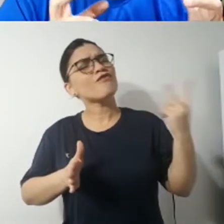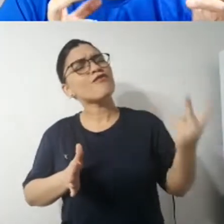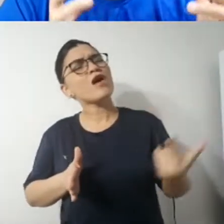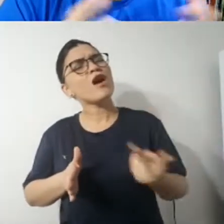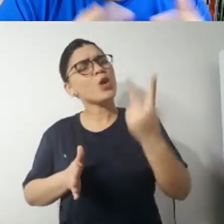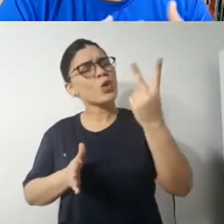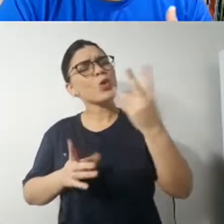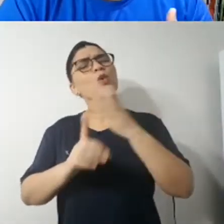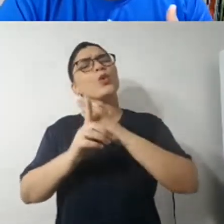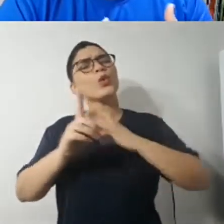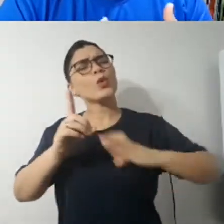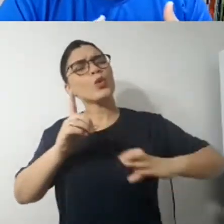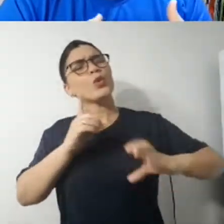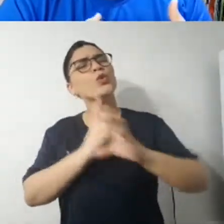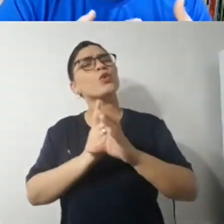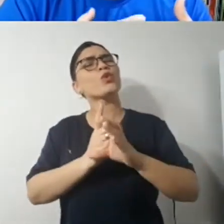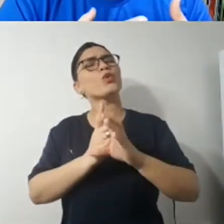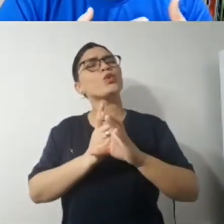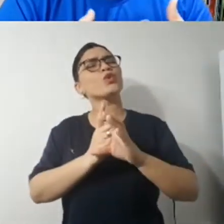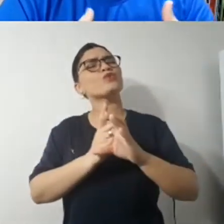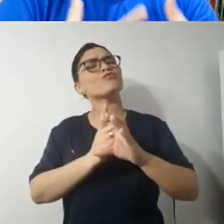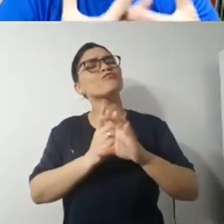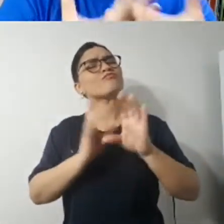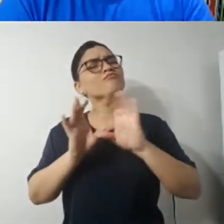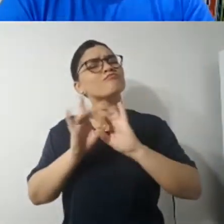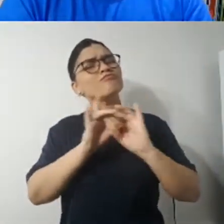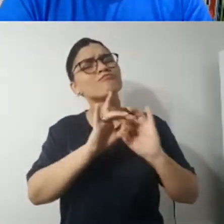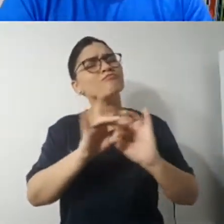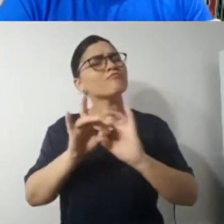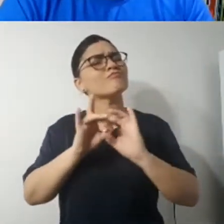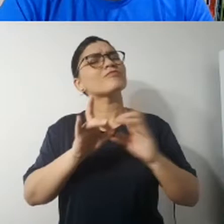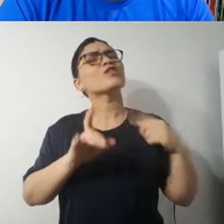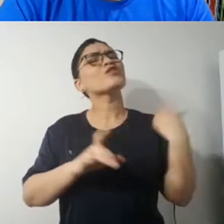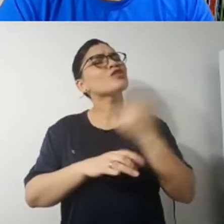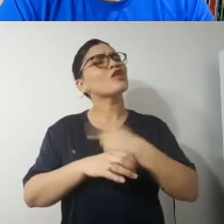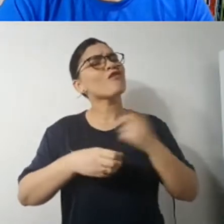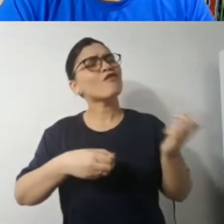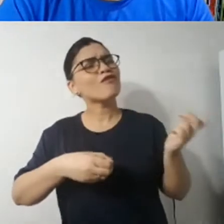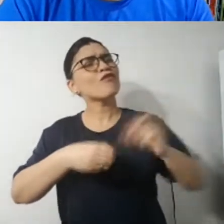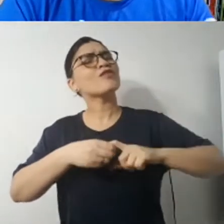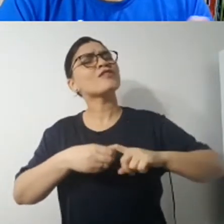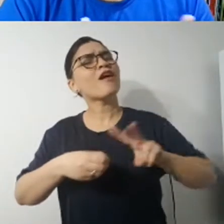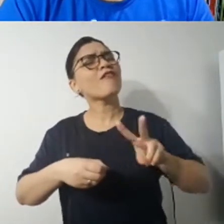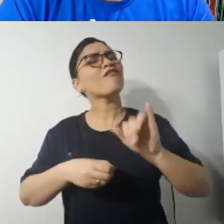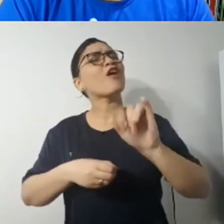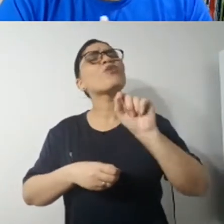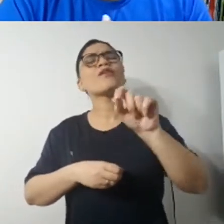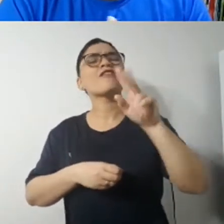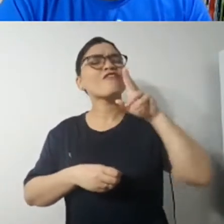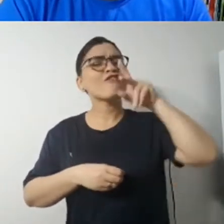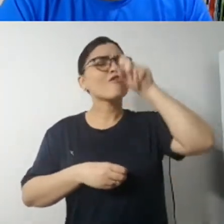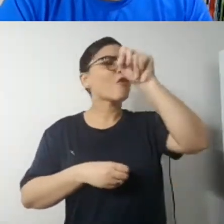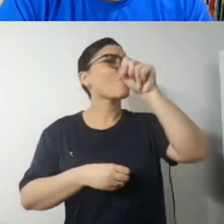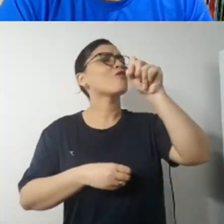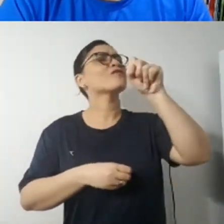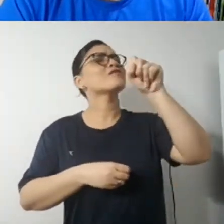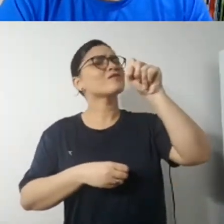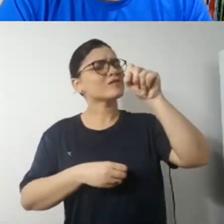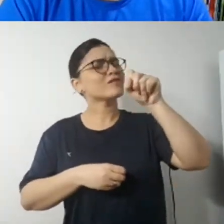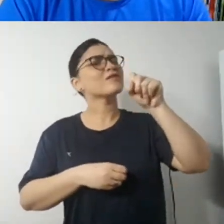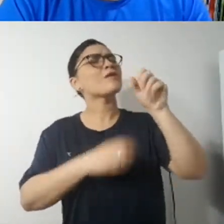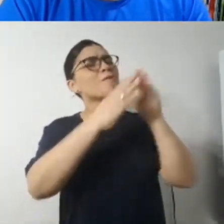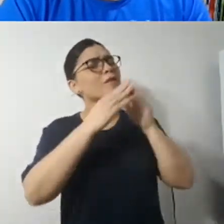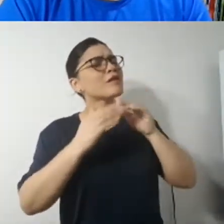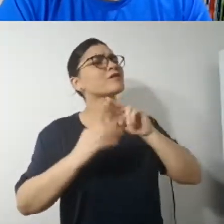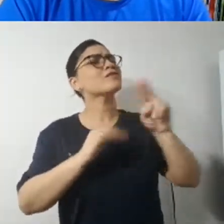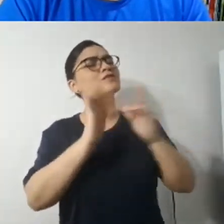em igreja. Que nós possamos voltar mais fortes como igreja, Senhor. É isso que te pedimos. Em nome de Jesus.